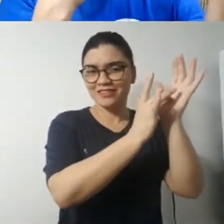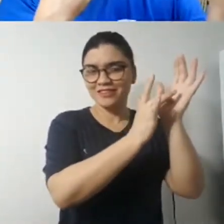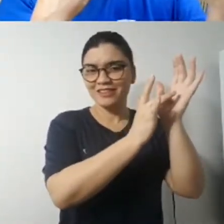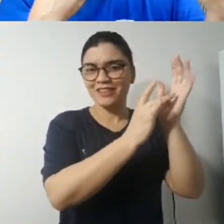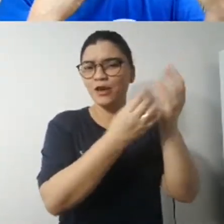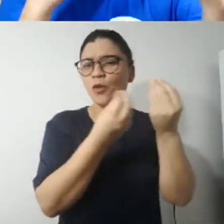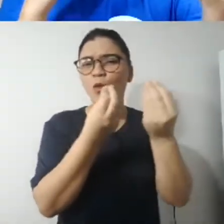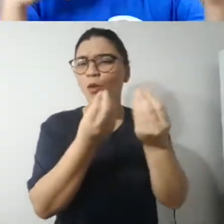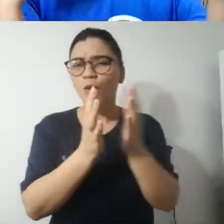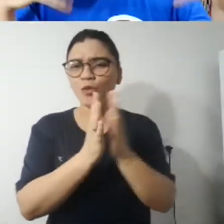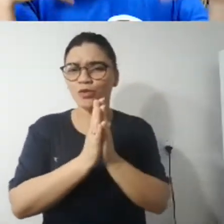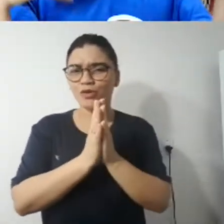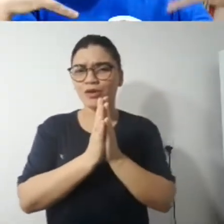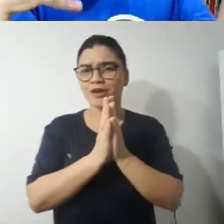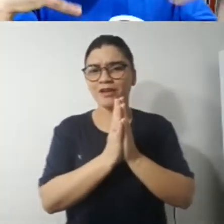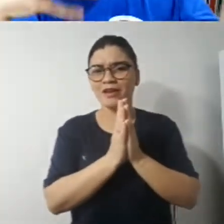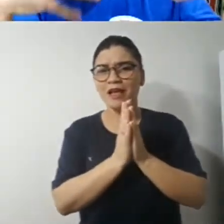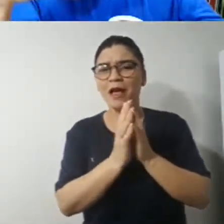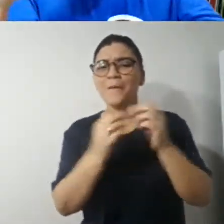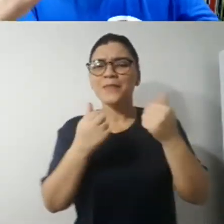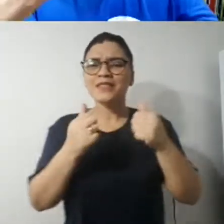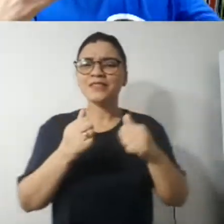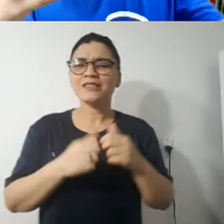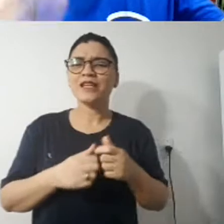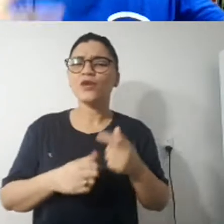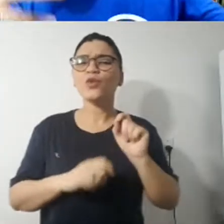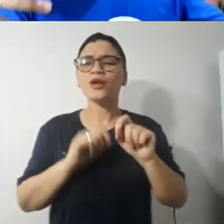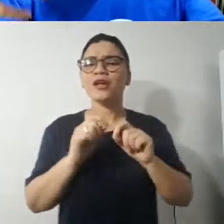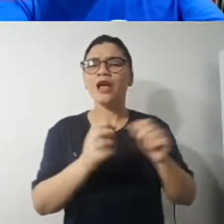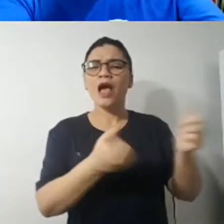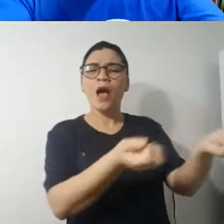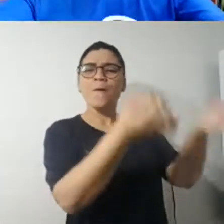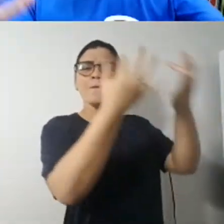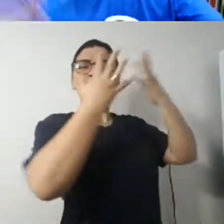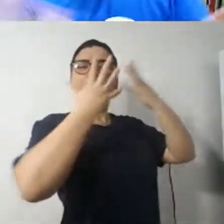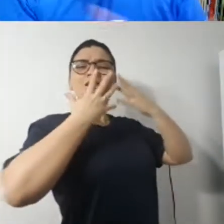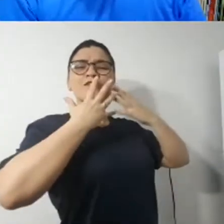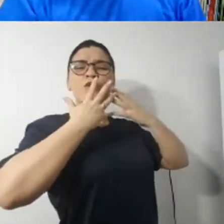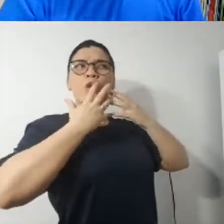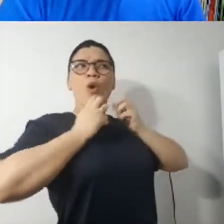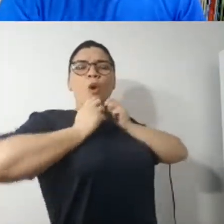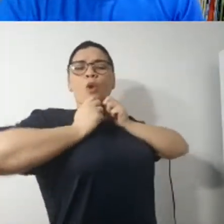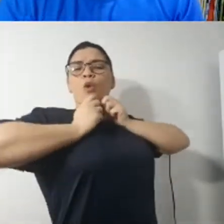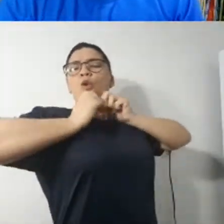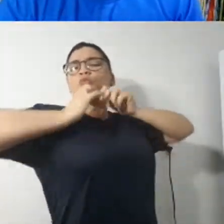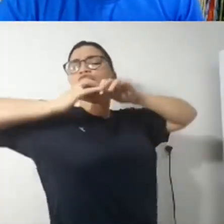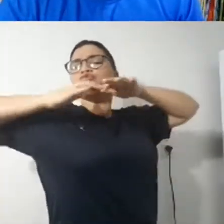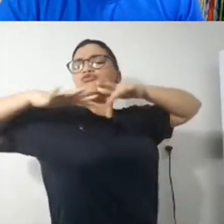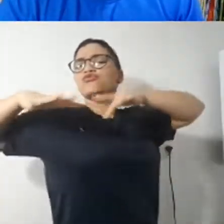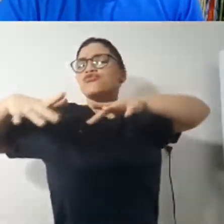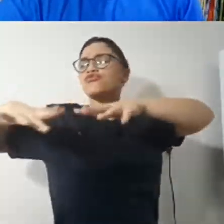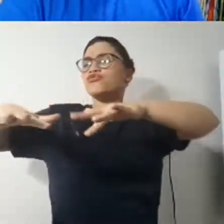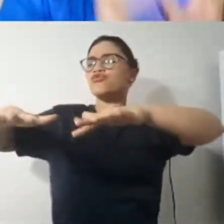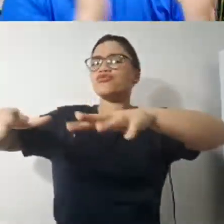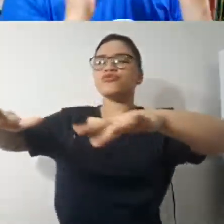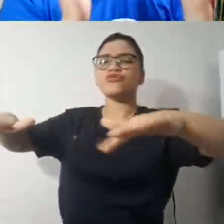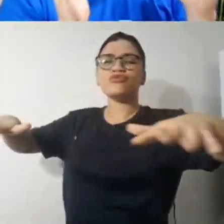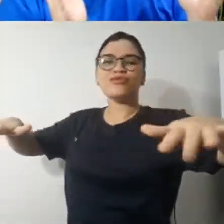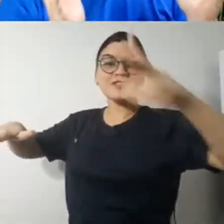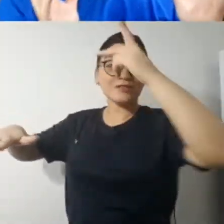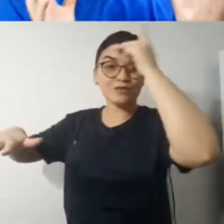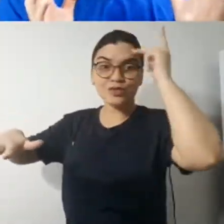deve transbordar de nós bênçãos para abençoar os outros. Você está entendendo